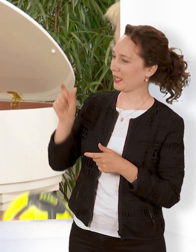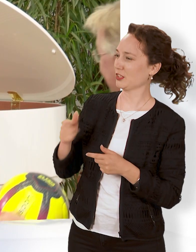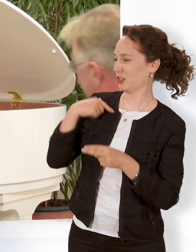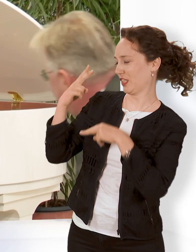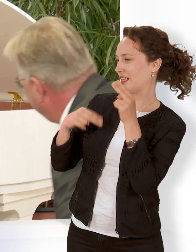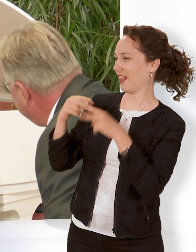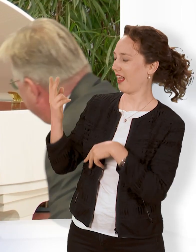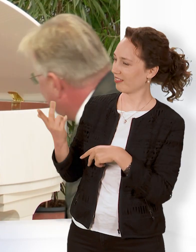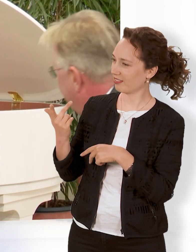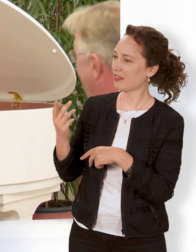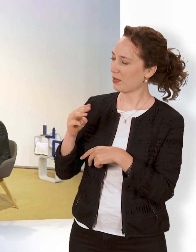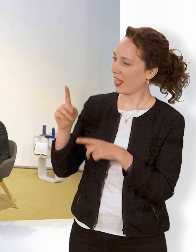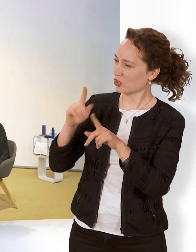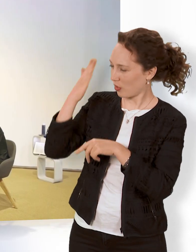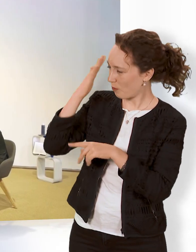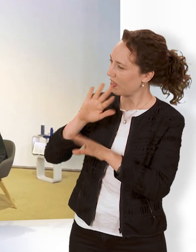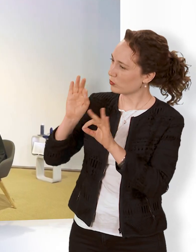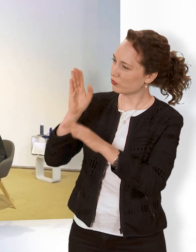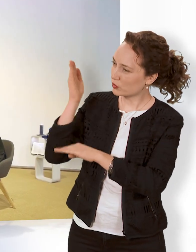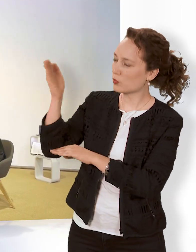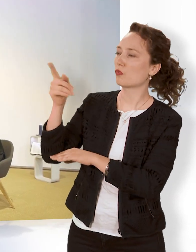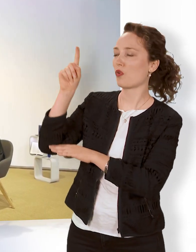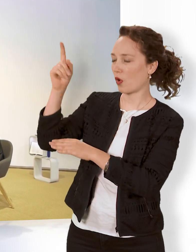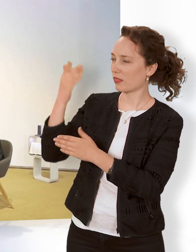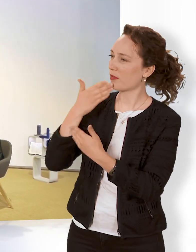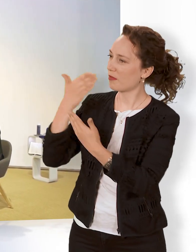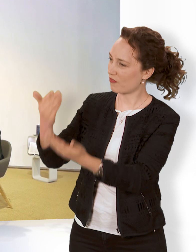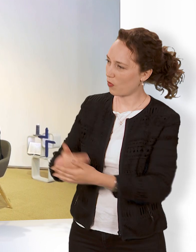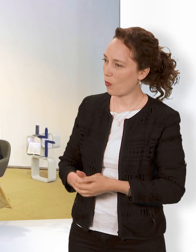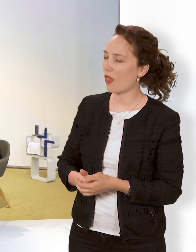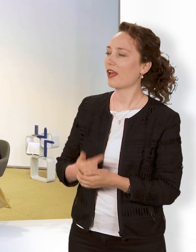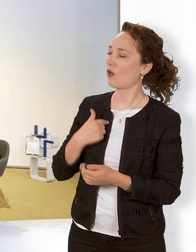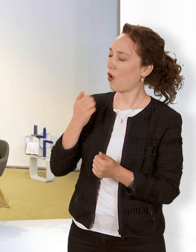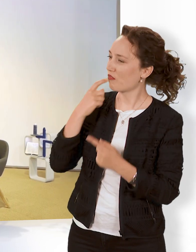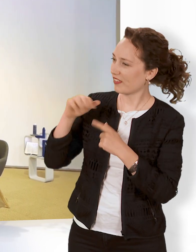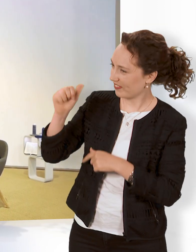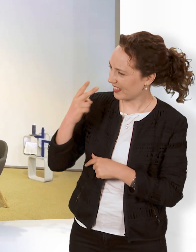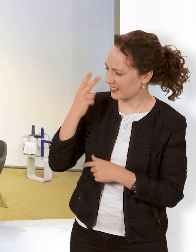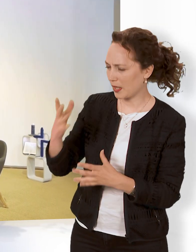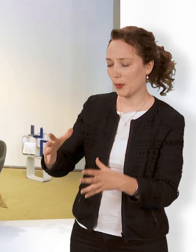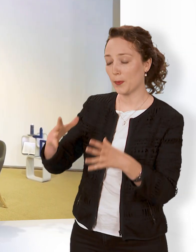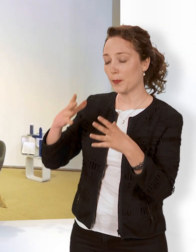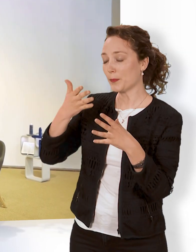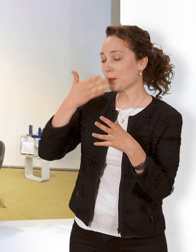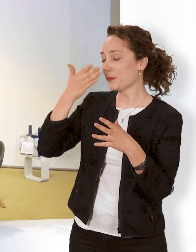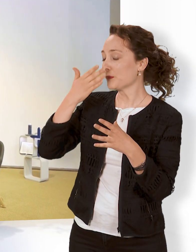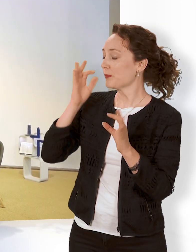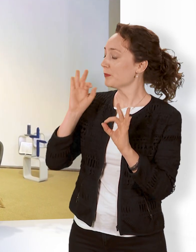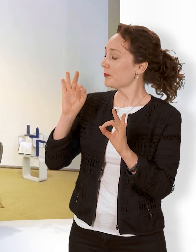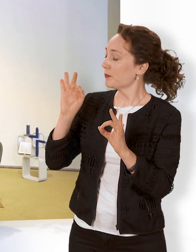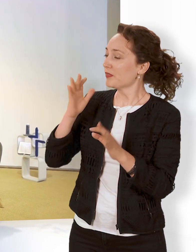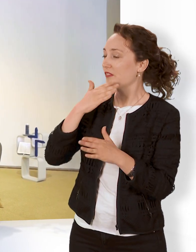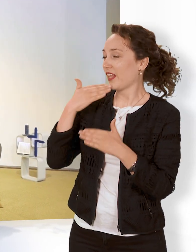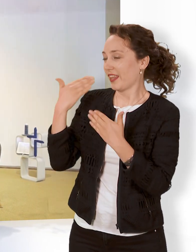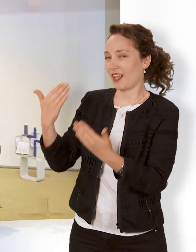alles Gute für die Zukunft, Gott Dankeschön. Befohlen. Und ich hoffe, wir sehen uns mal wieder. Riecht hervorragend. Vielen herzlichen Dank. Sehr gerne. Danke